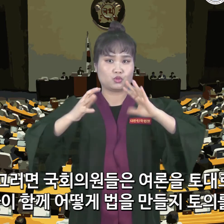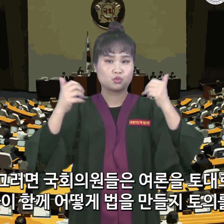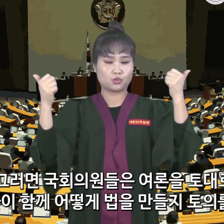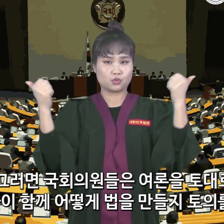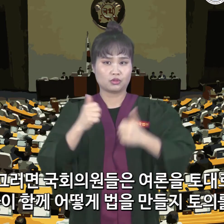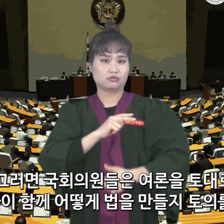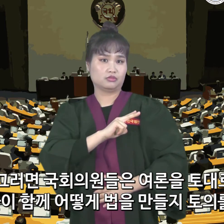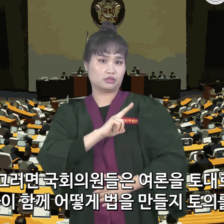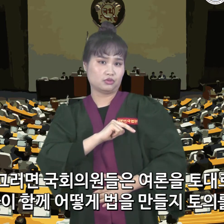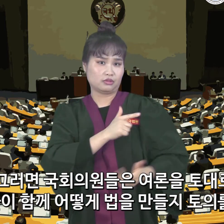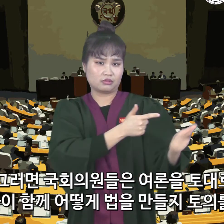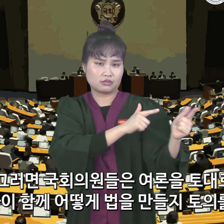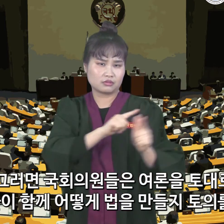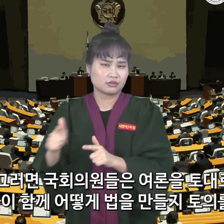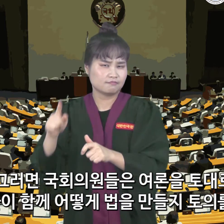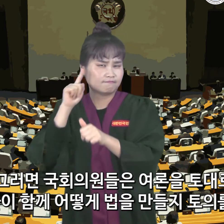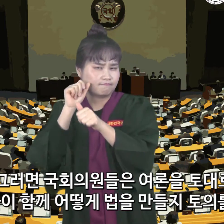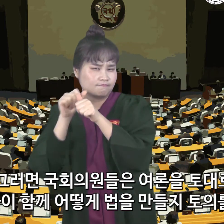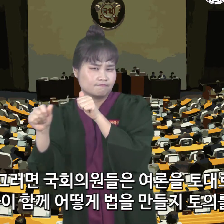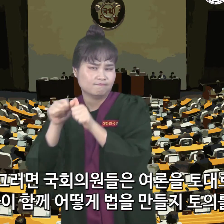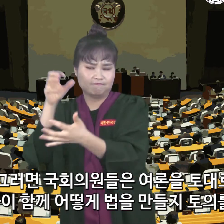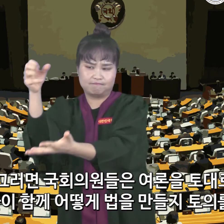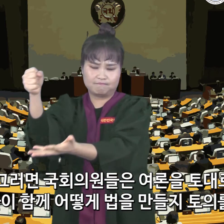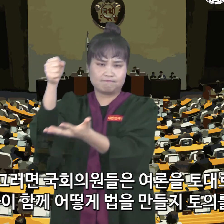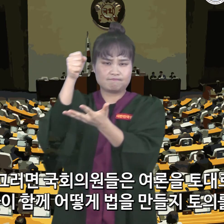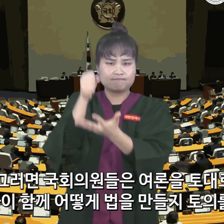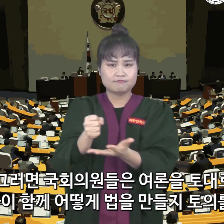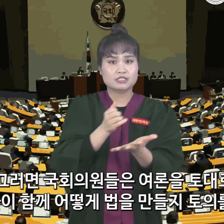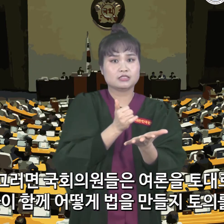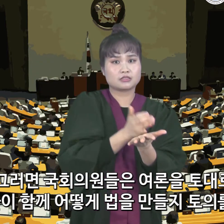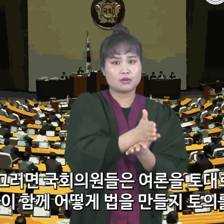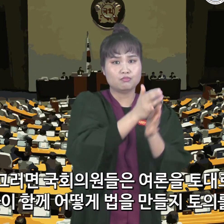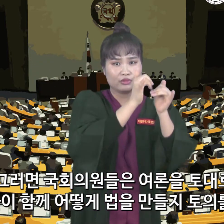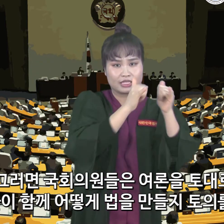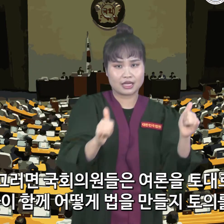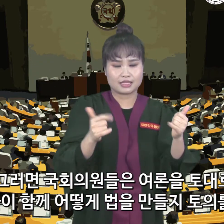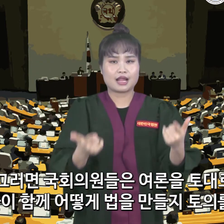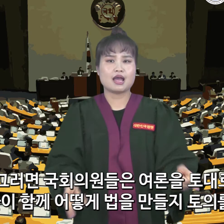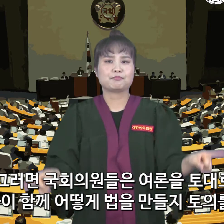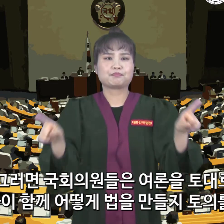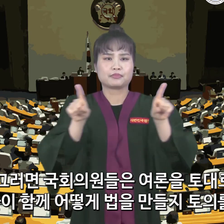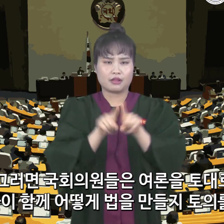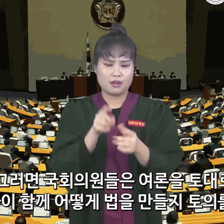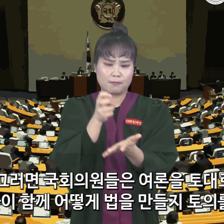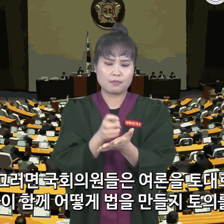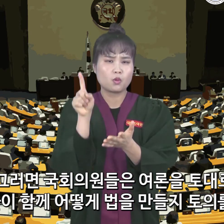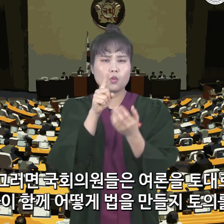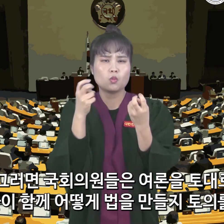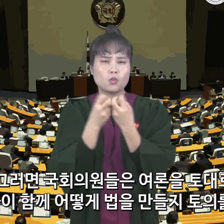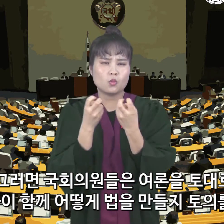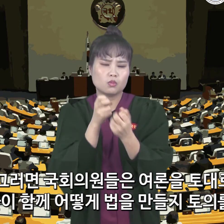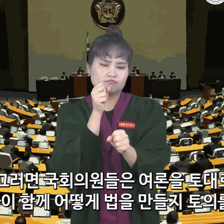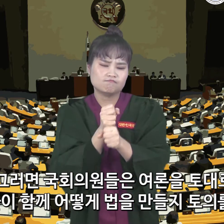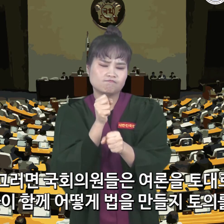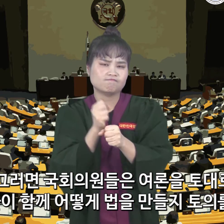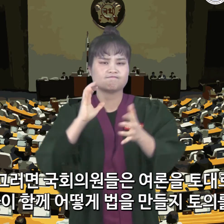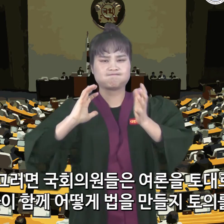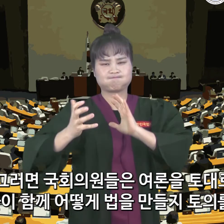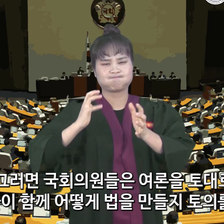그러면 국회의원들은 여론을 토대로 전문가들과 함께 어떻게 법을 만들지 토의를 합니다.